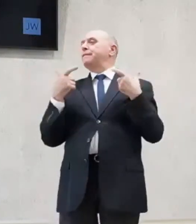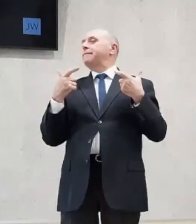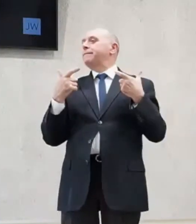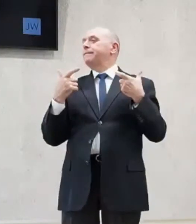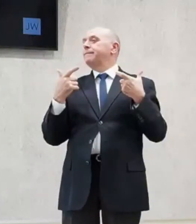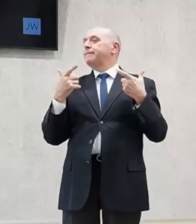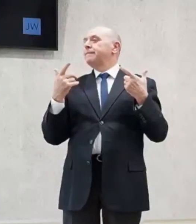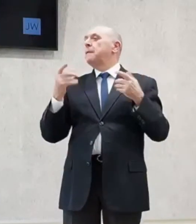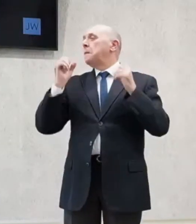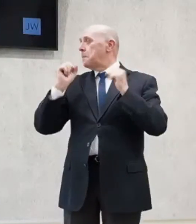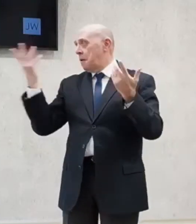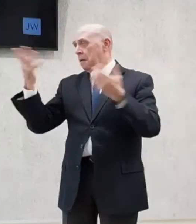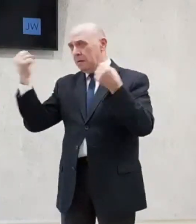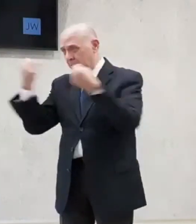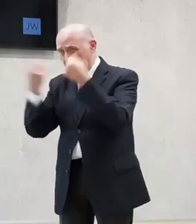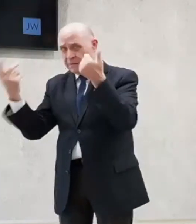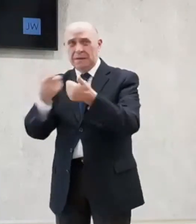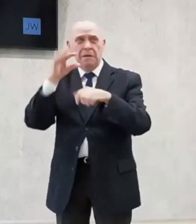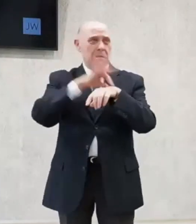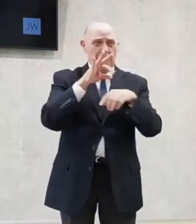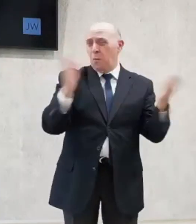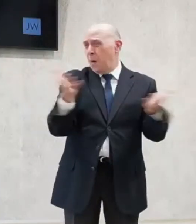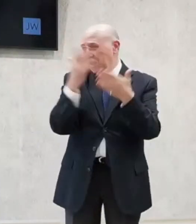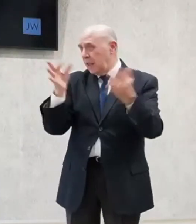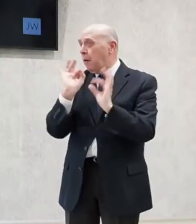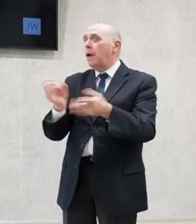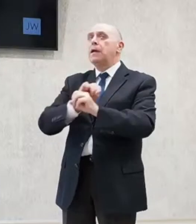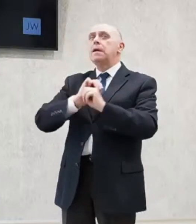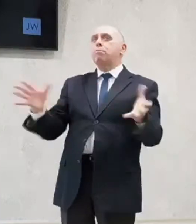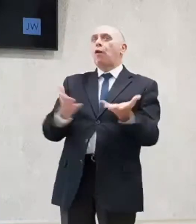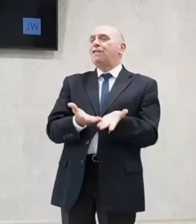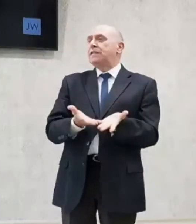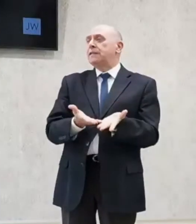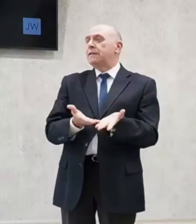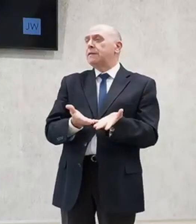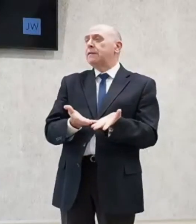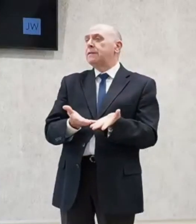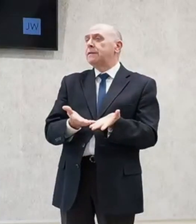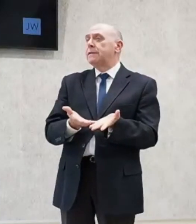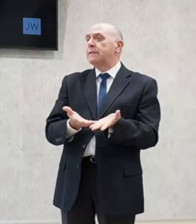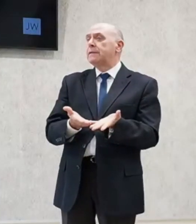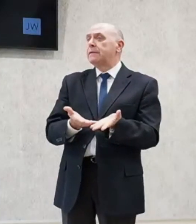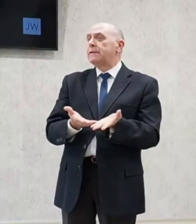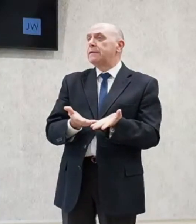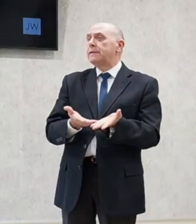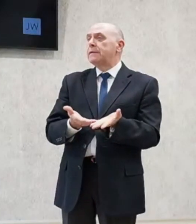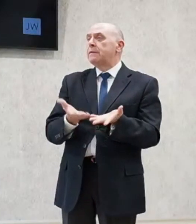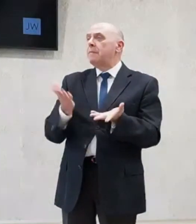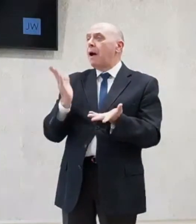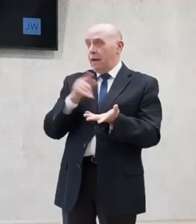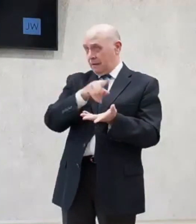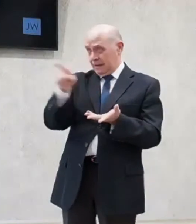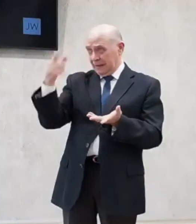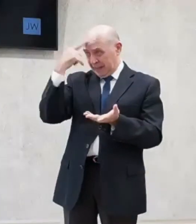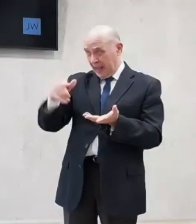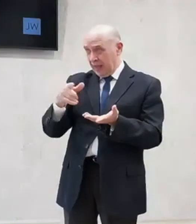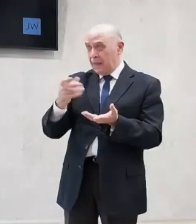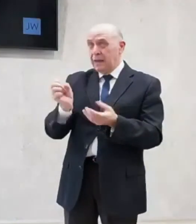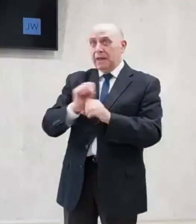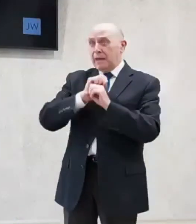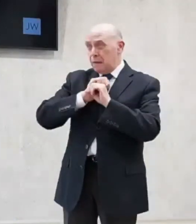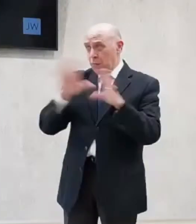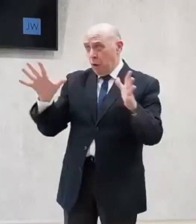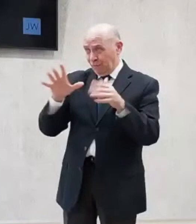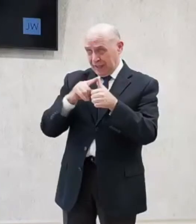potrebbe essere un incidente una malattia qualunque cosa Ma sei d'accordo se diciamo che l'avvenimento imprevisto nel corso della storia